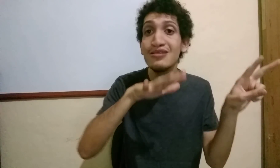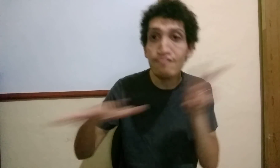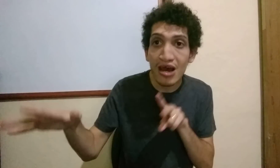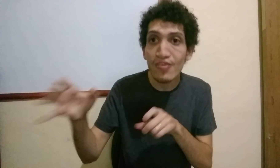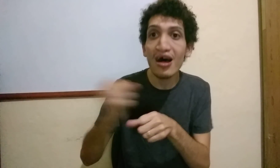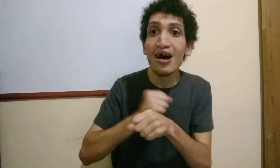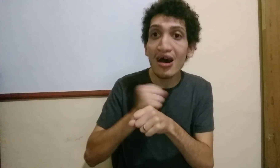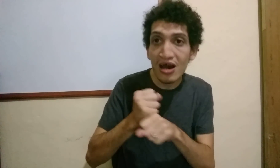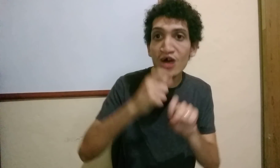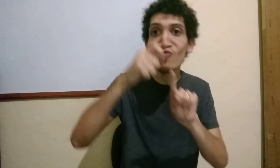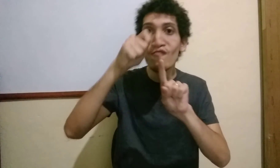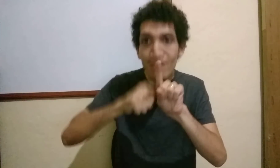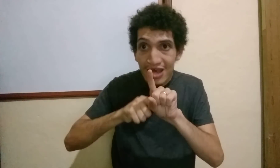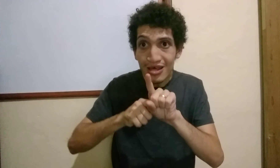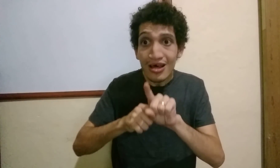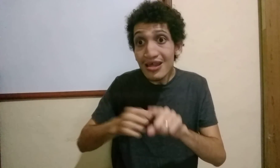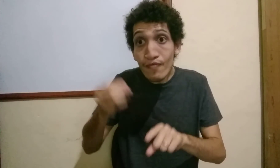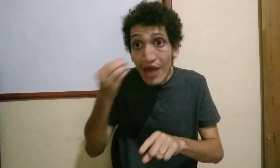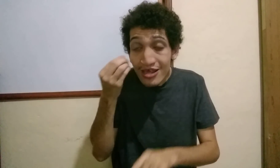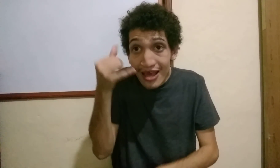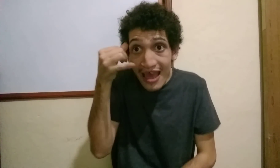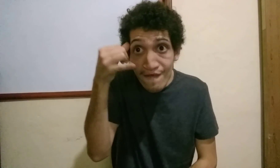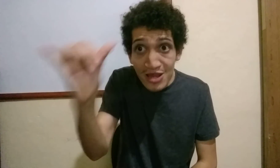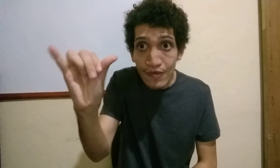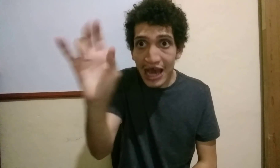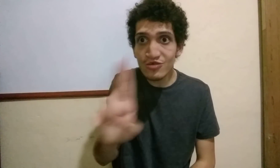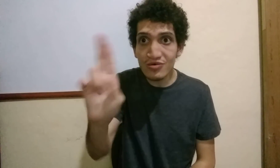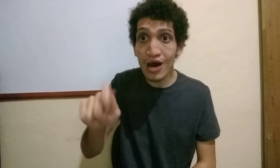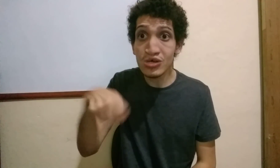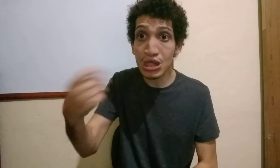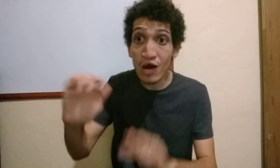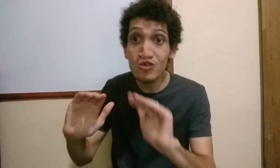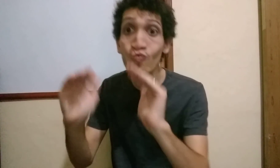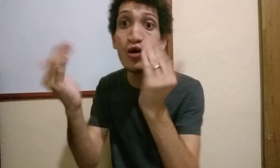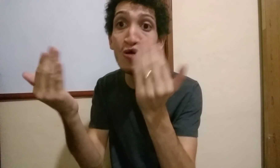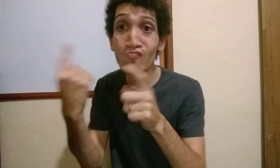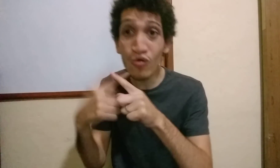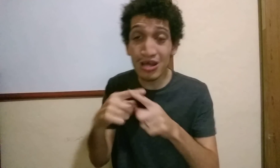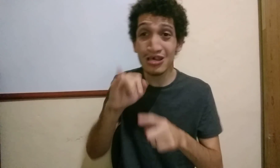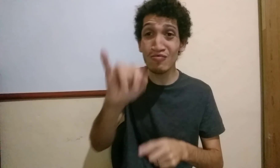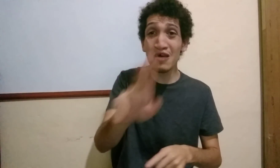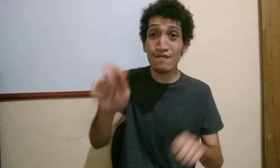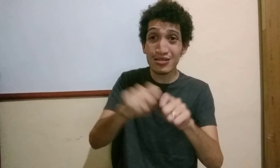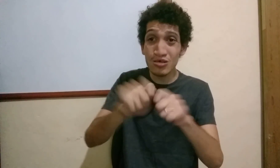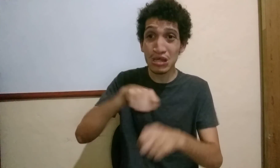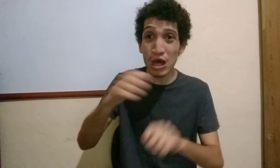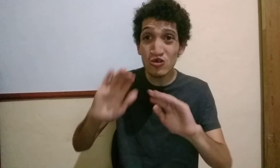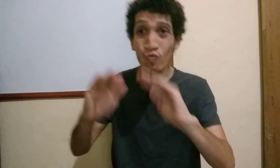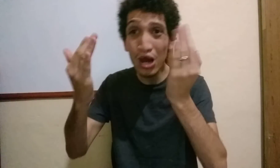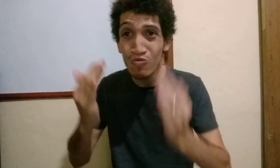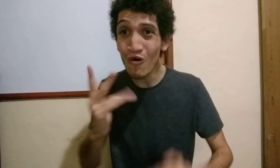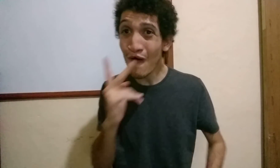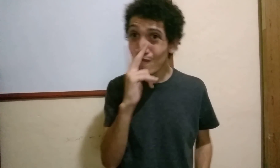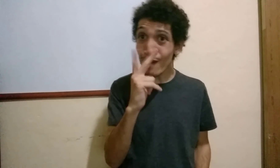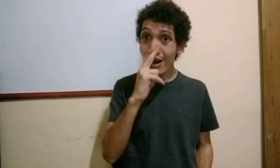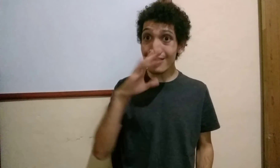Semana! Ano! Mês! E tem que evitar de usar o sinal de quando! Porque se você fazer o sinal de quando! Vai aparecer